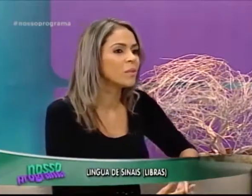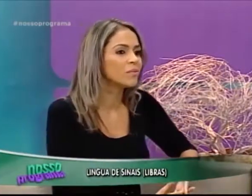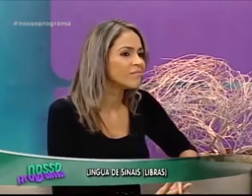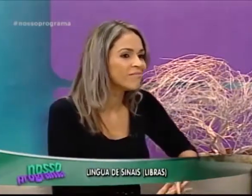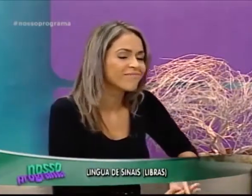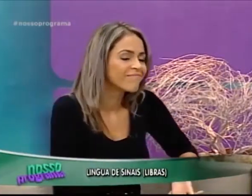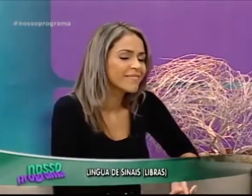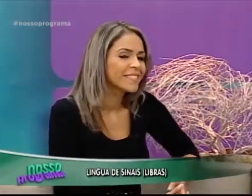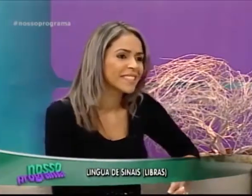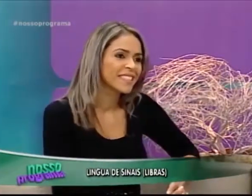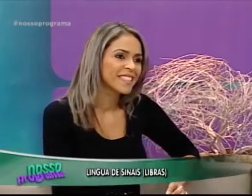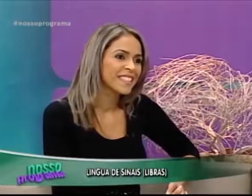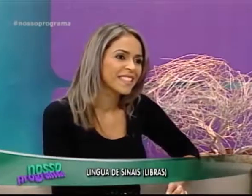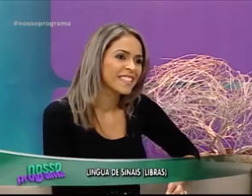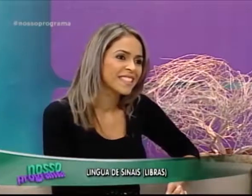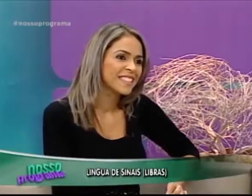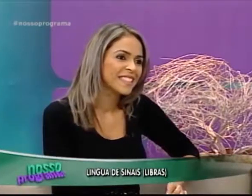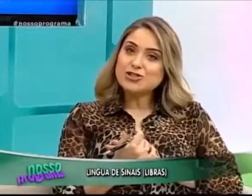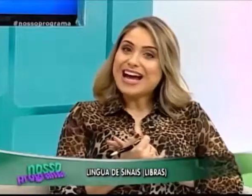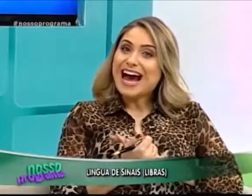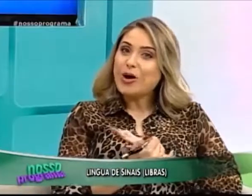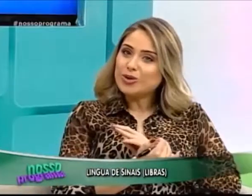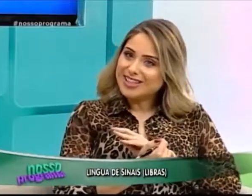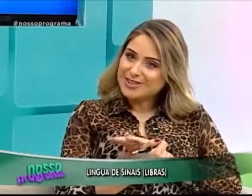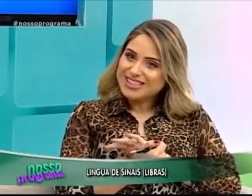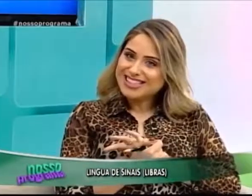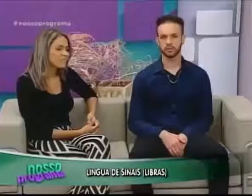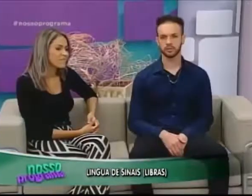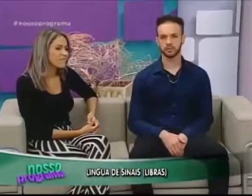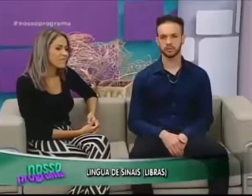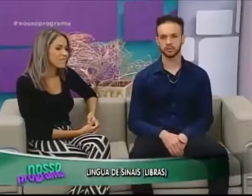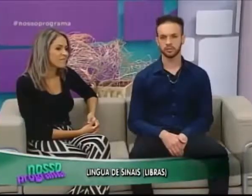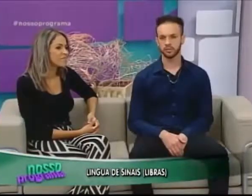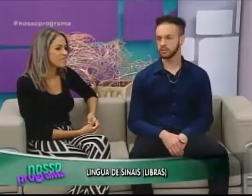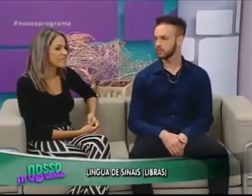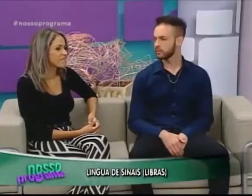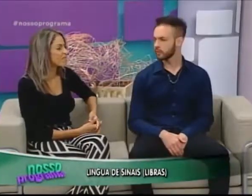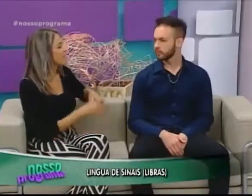Então... O Helder hoje dá aula, eu queria que ele falasse um pouco sobre essa história também.